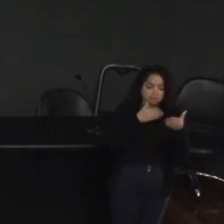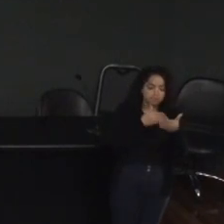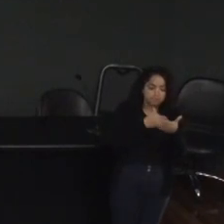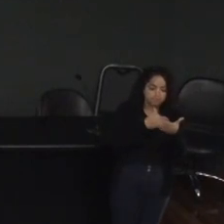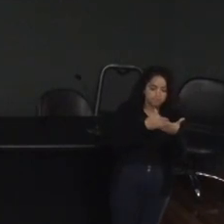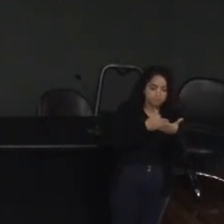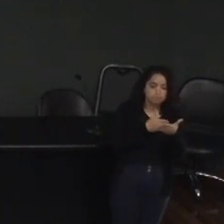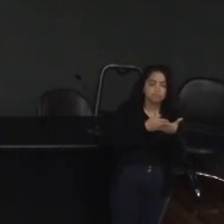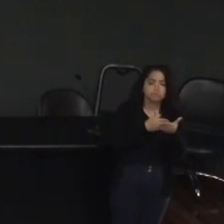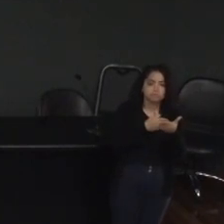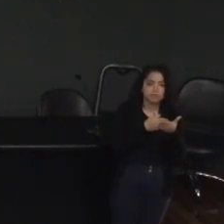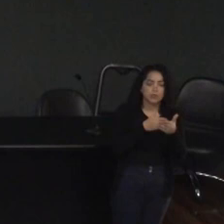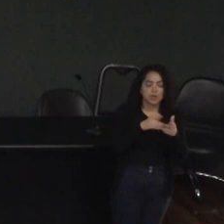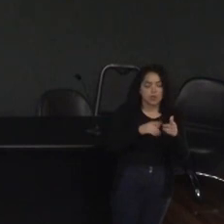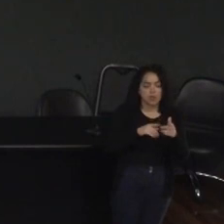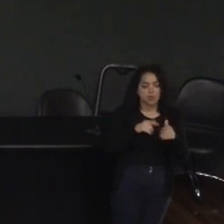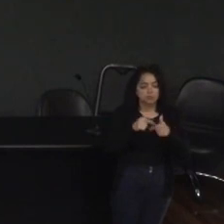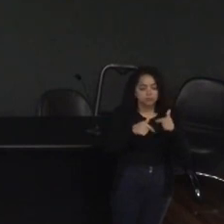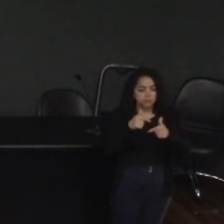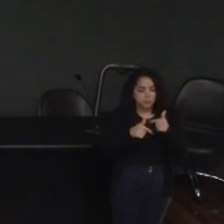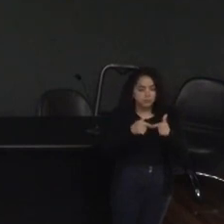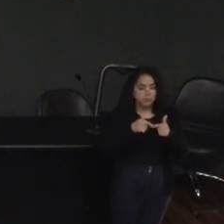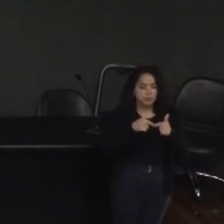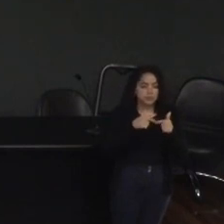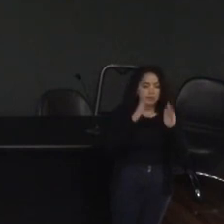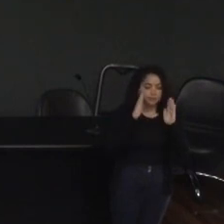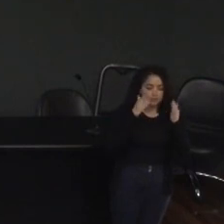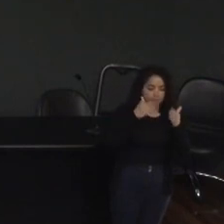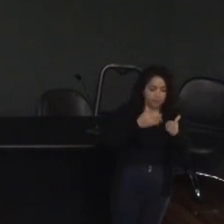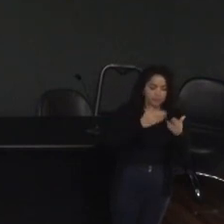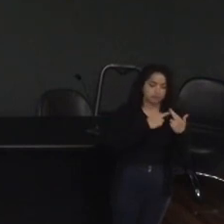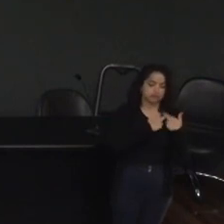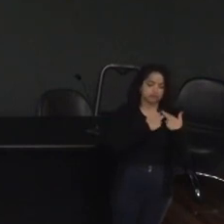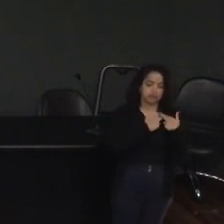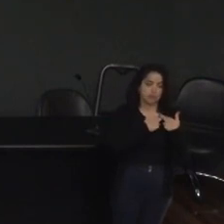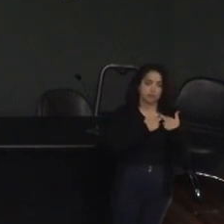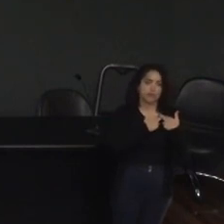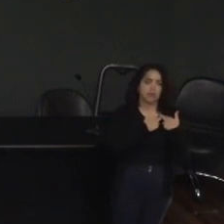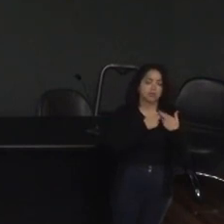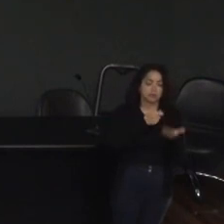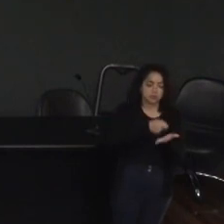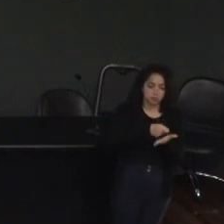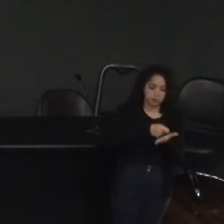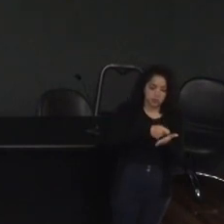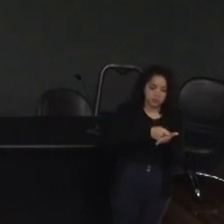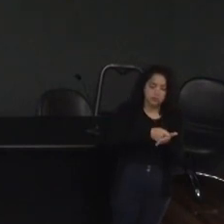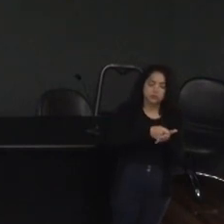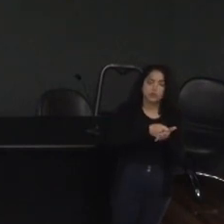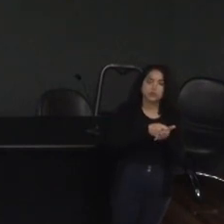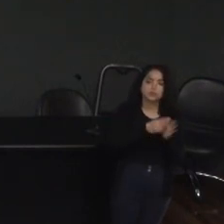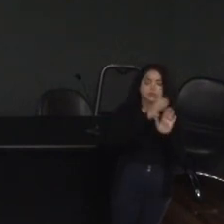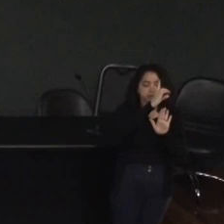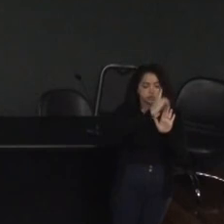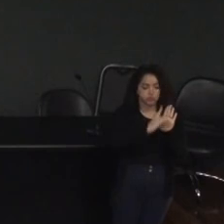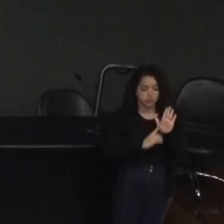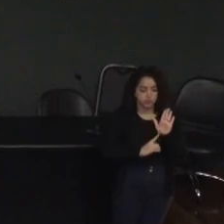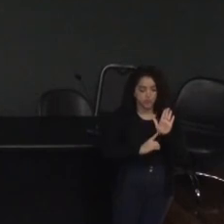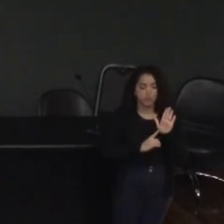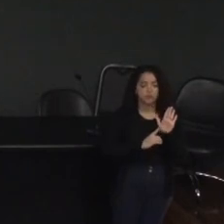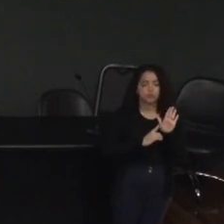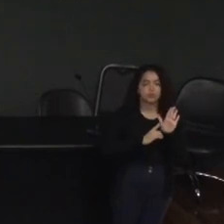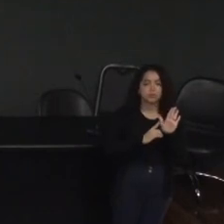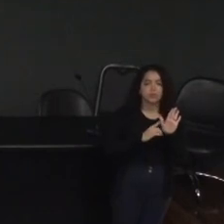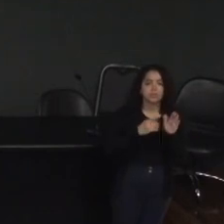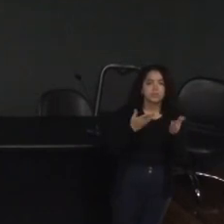o escopo do uso do serviço do produto Claro definir deveres e obrigações resguardar eventuais direitos autorais e